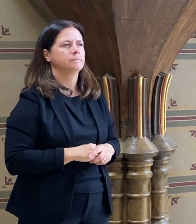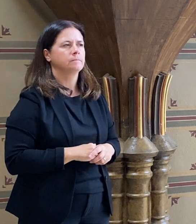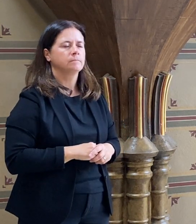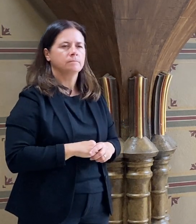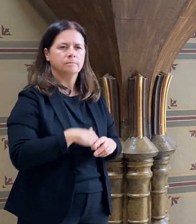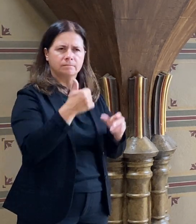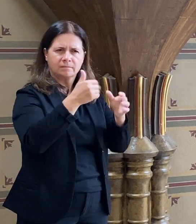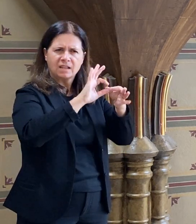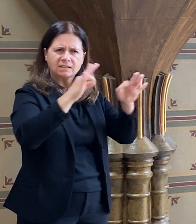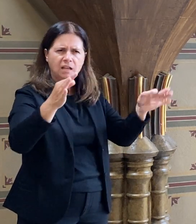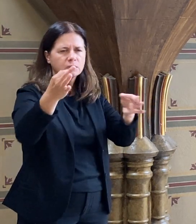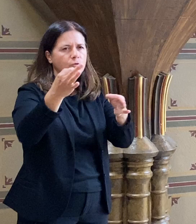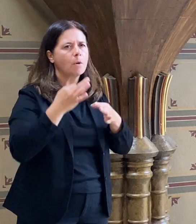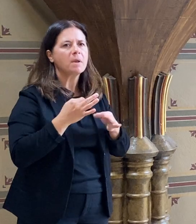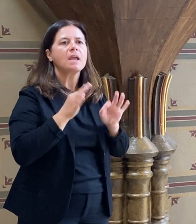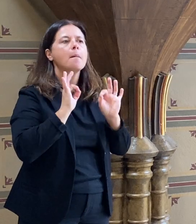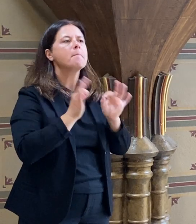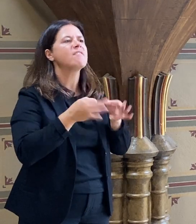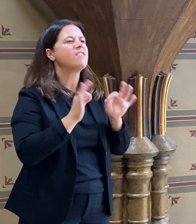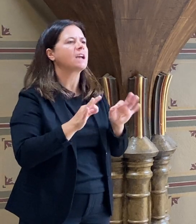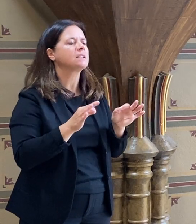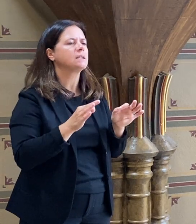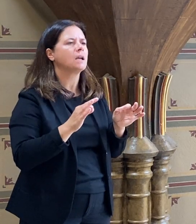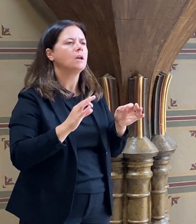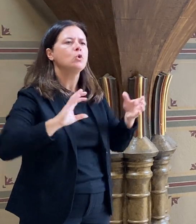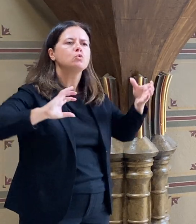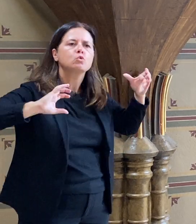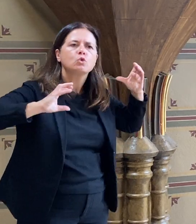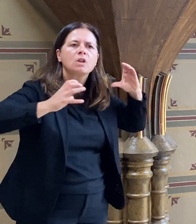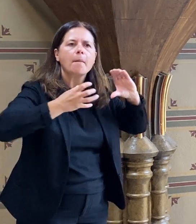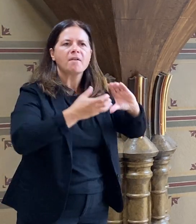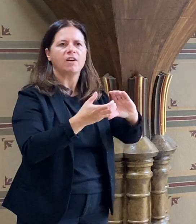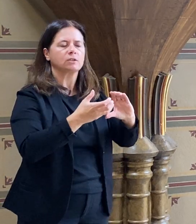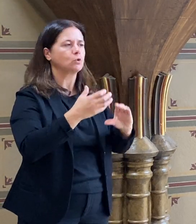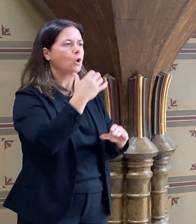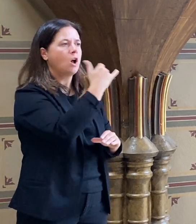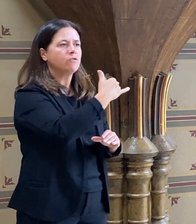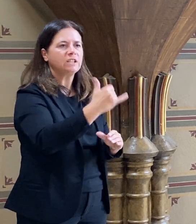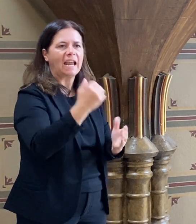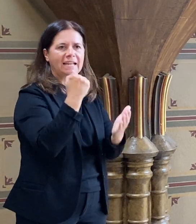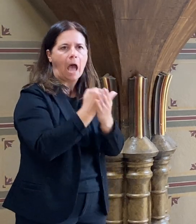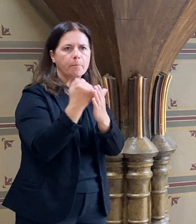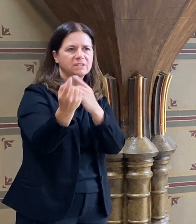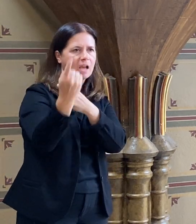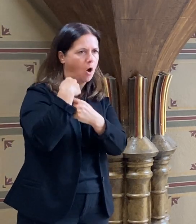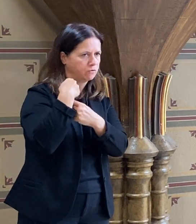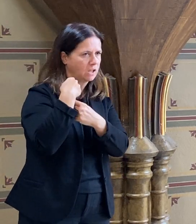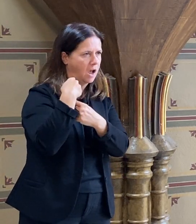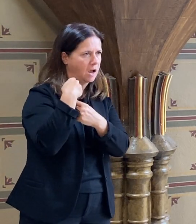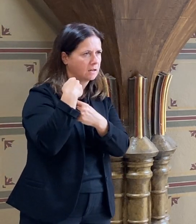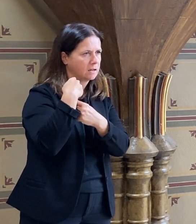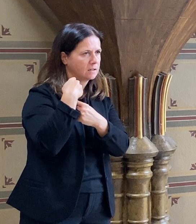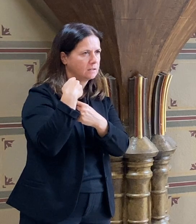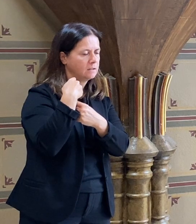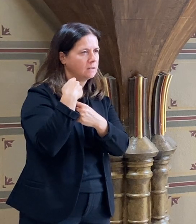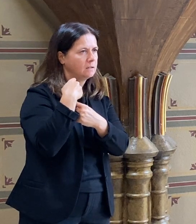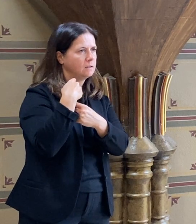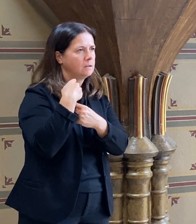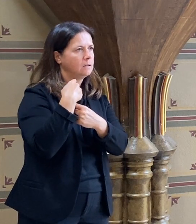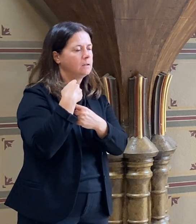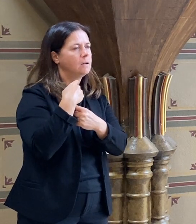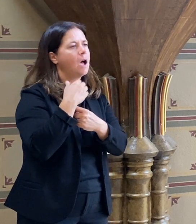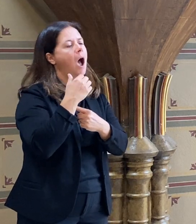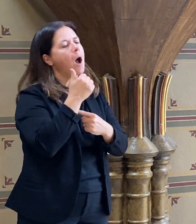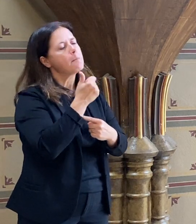Dieser Satz ist für mich die perfekte Zusammenfassung eines jeden Amtsauftrages, so technisch die sich